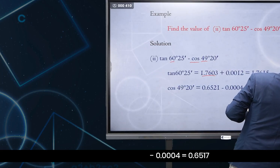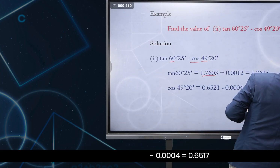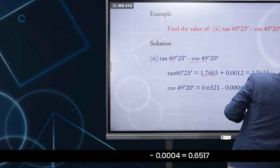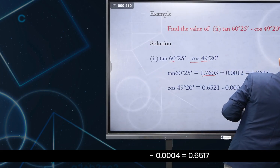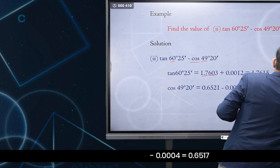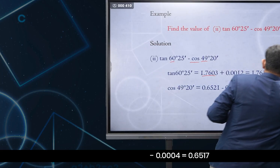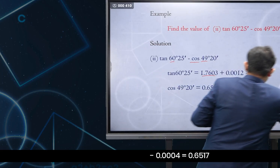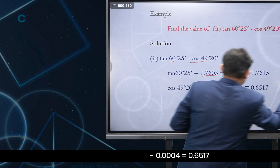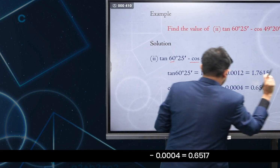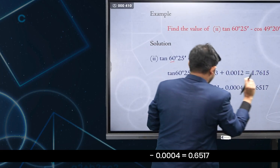0.6517.